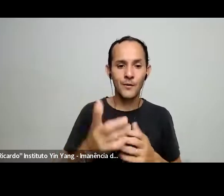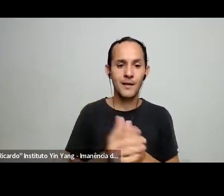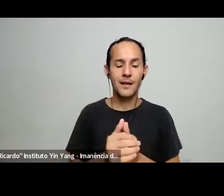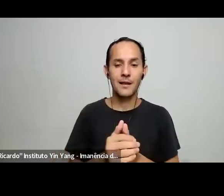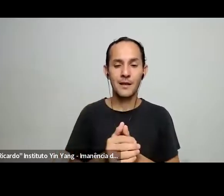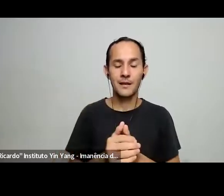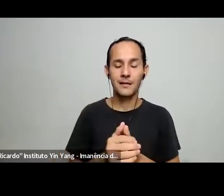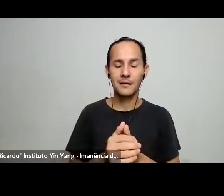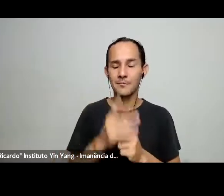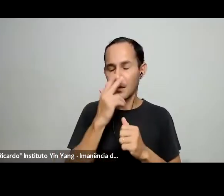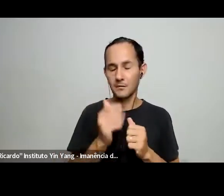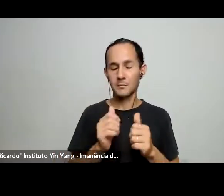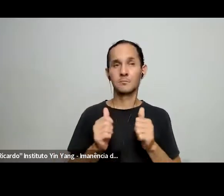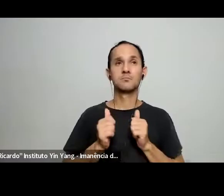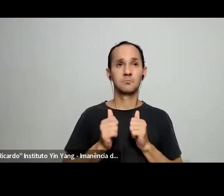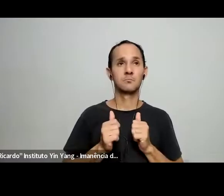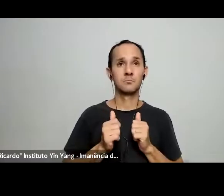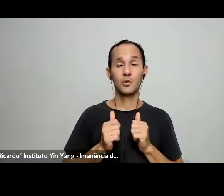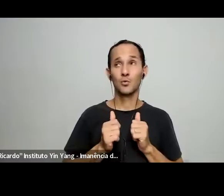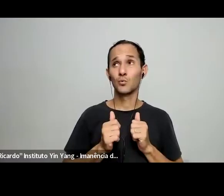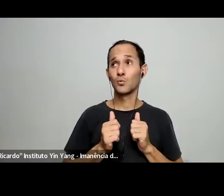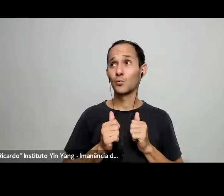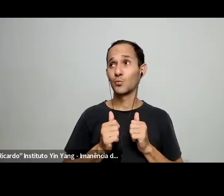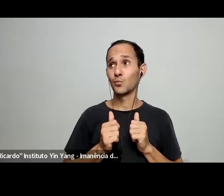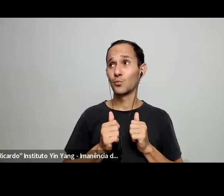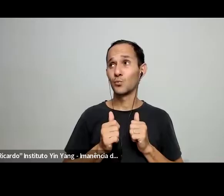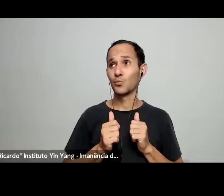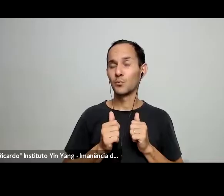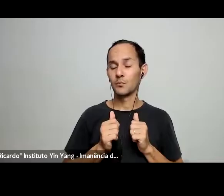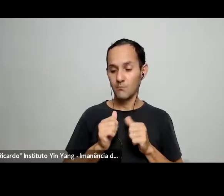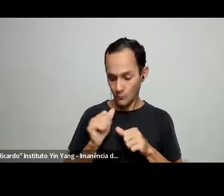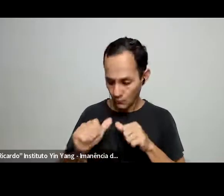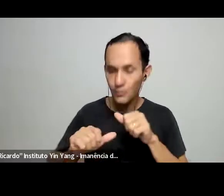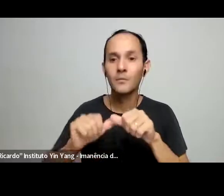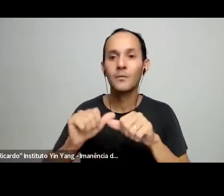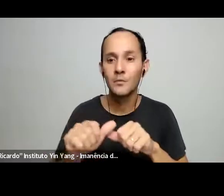daquela inércia do lugar comum em que nós estávamos e buscar